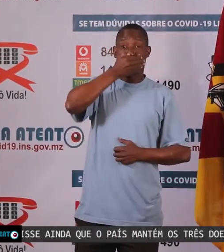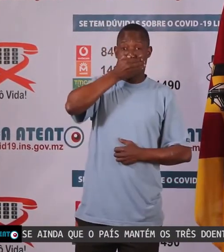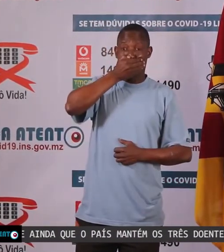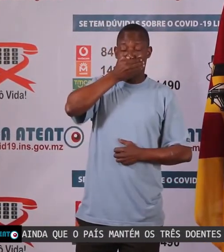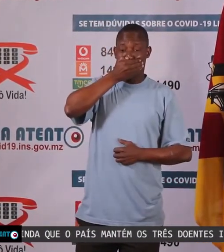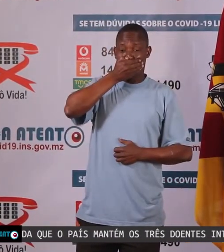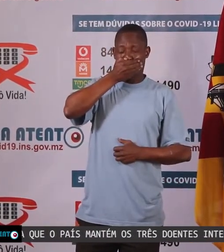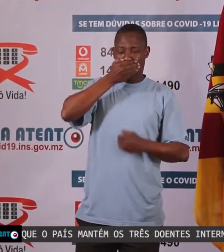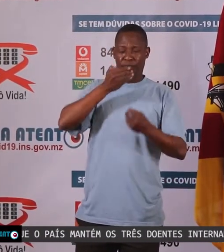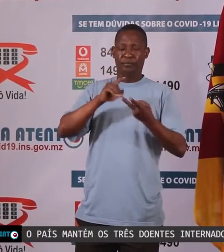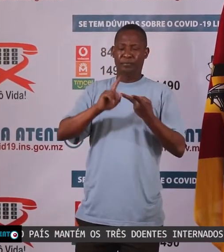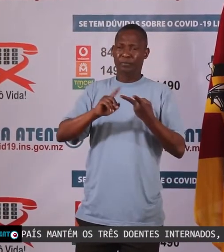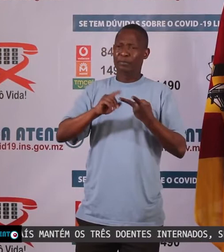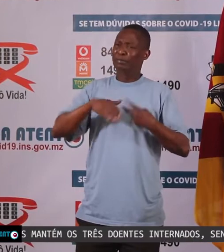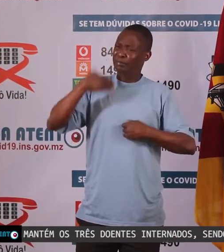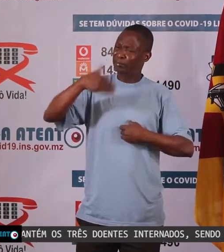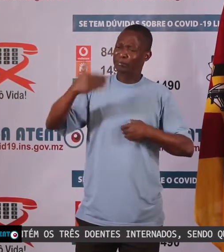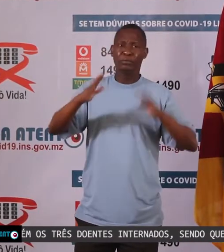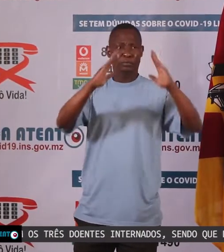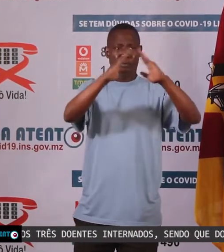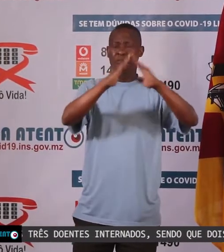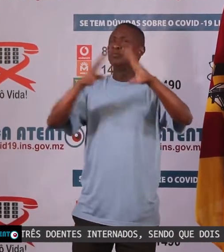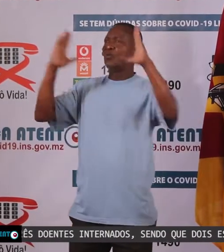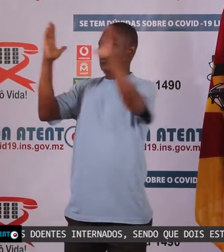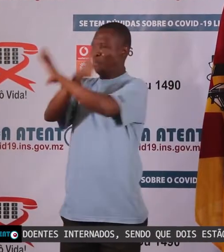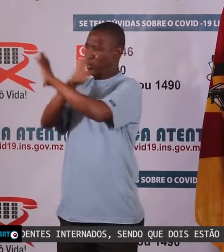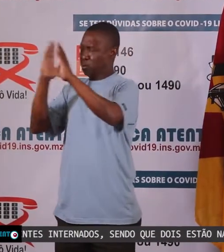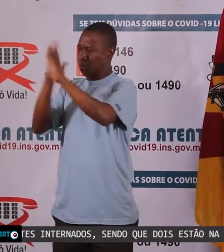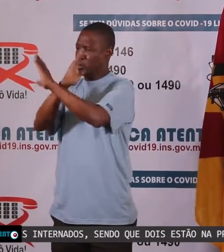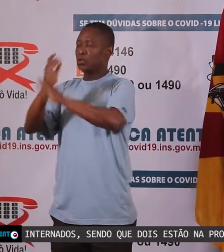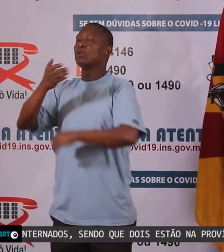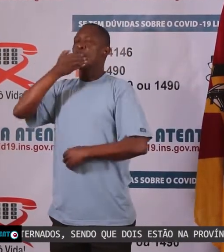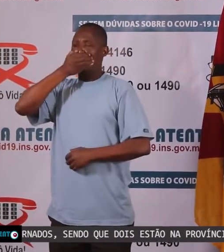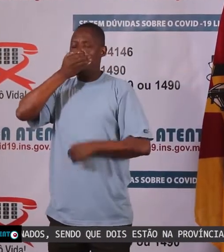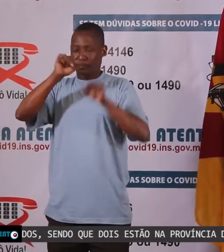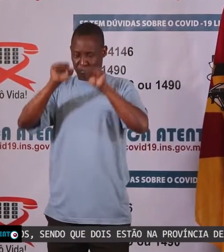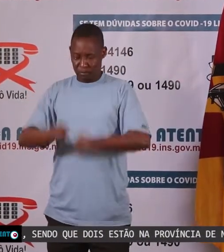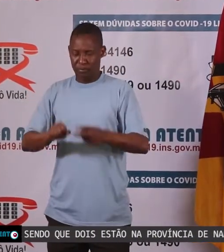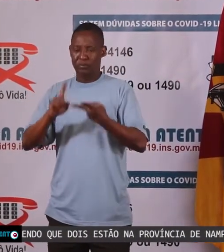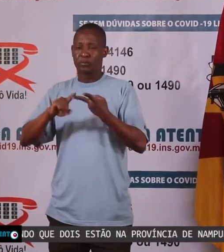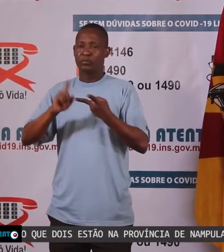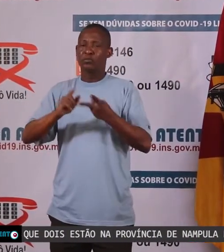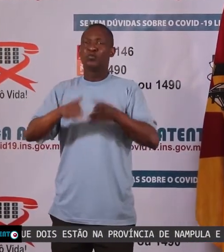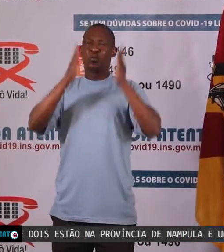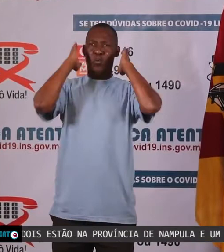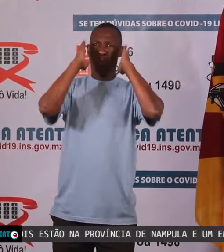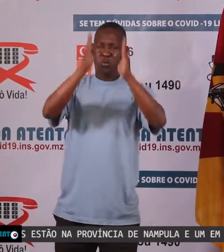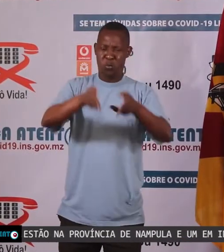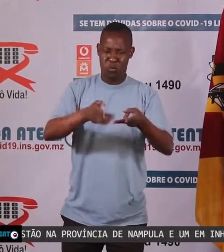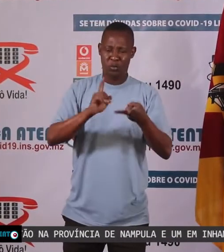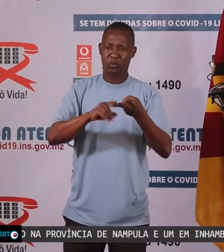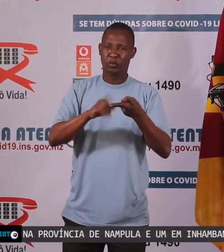sempre que estivermos fora de casa, muito particularmente em locais onde está muita gente, na rua, nos